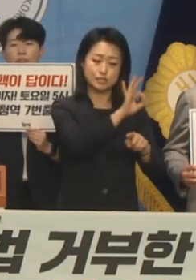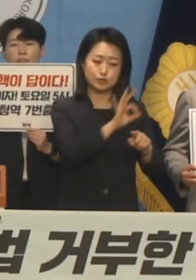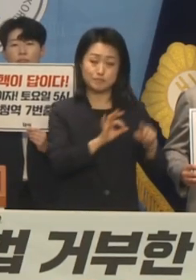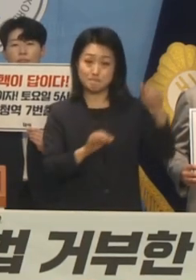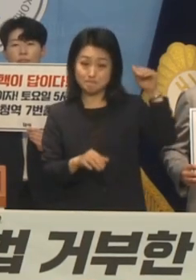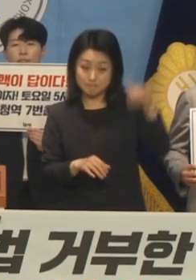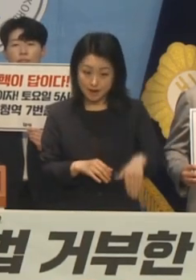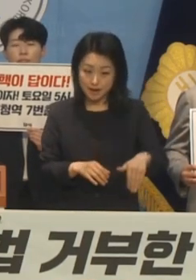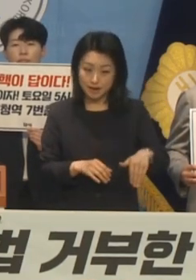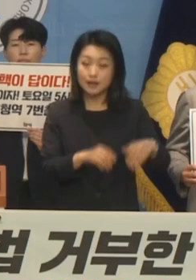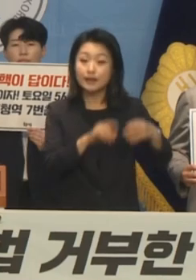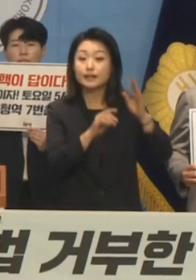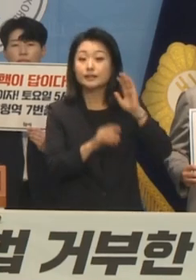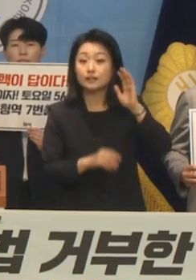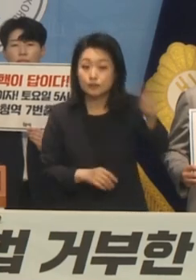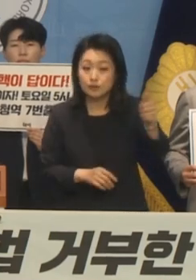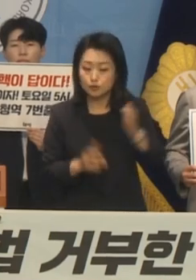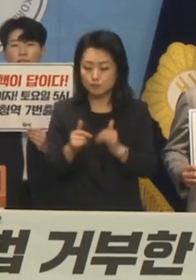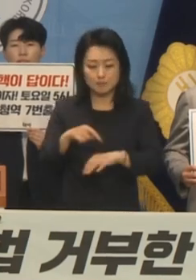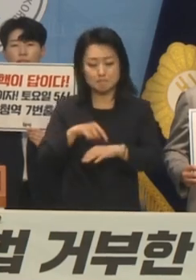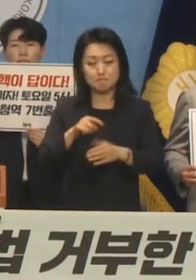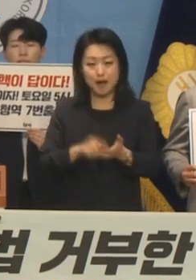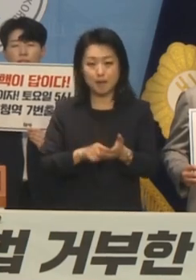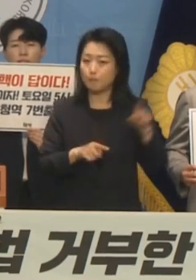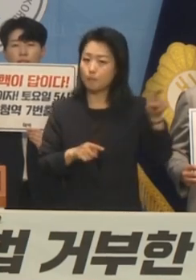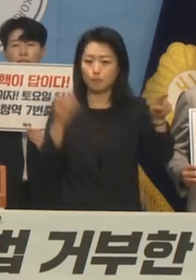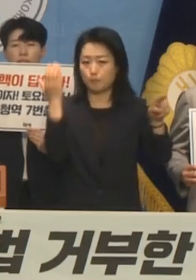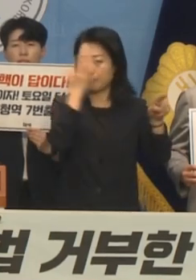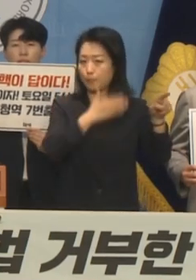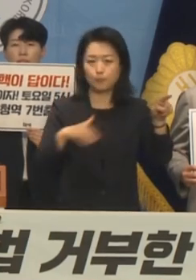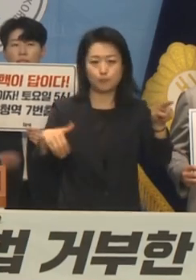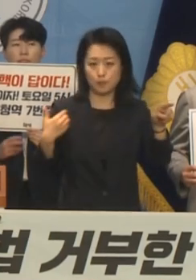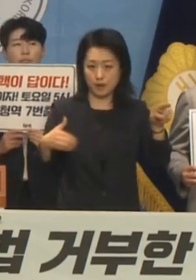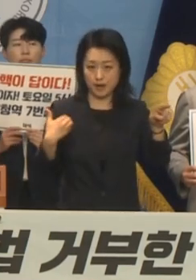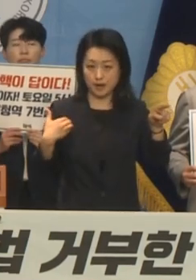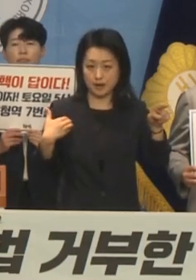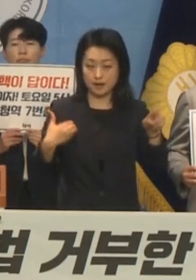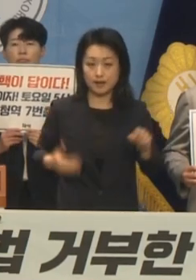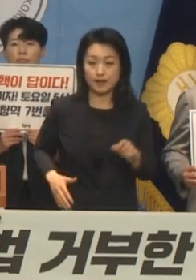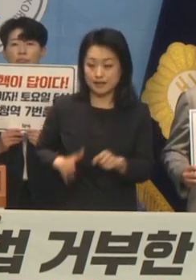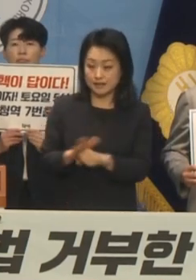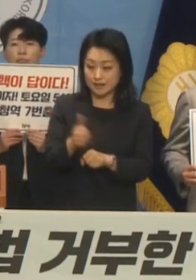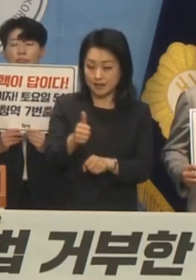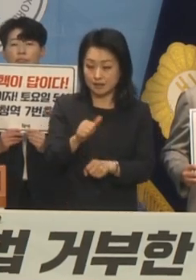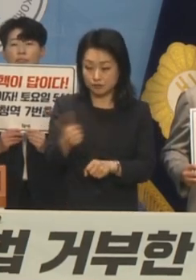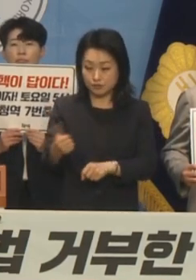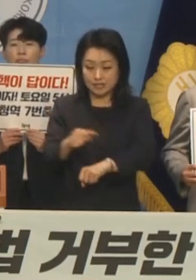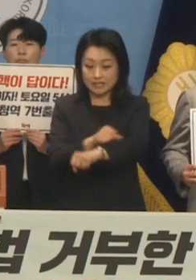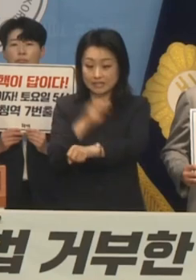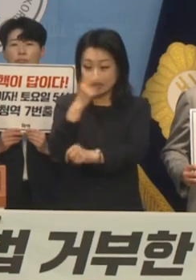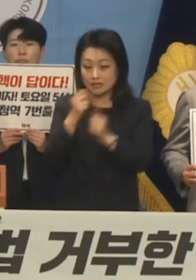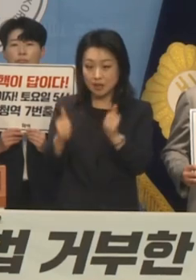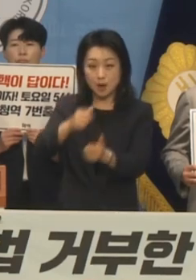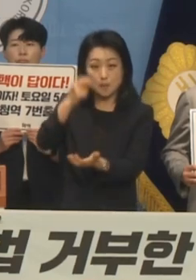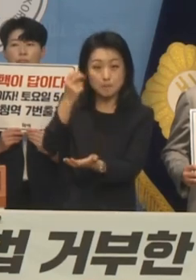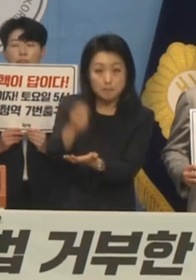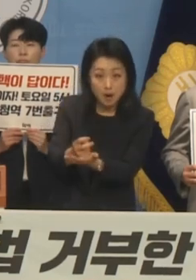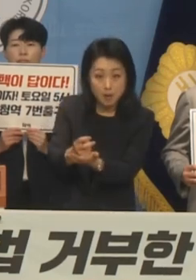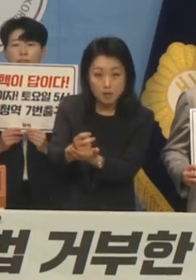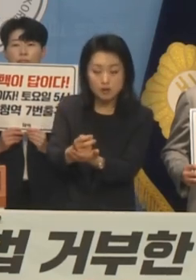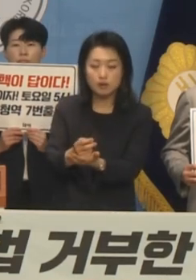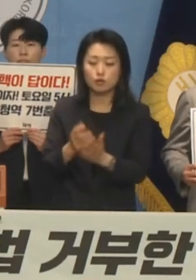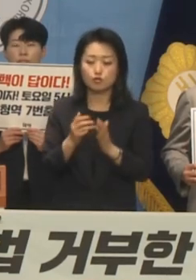윤석열 대통령은 민심을 깨닫지 못하고 있습니다. 최상병 특검법은 추상 같은 국민의